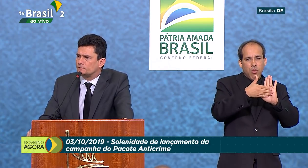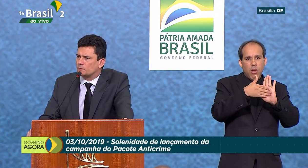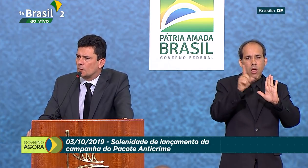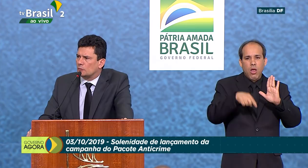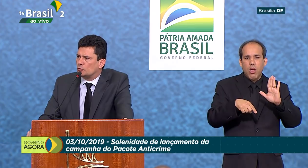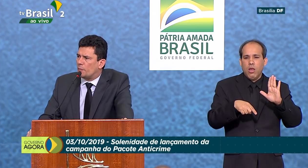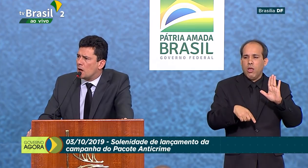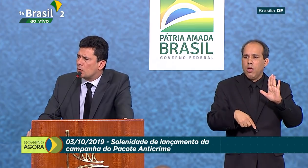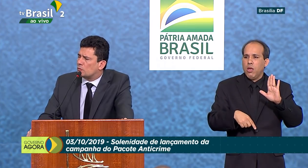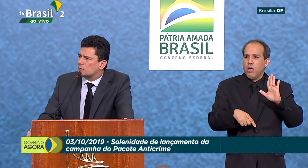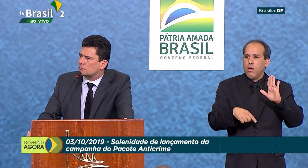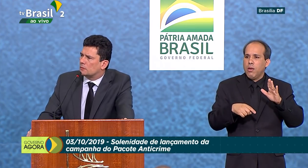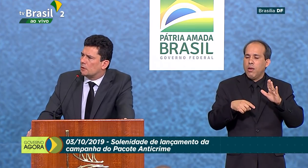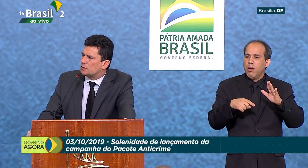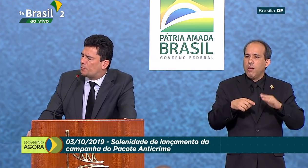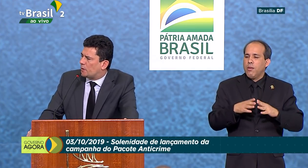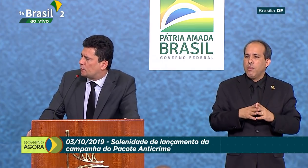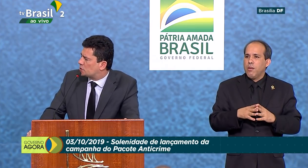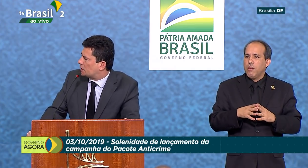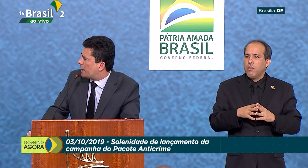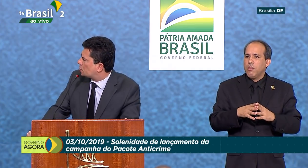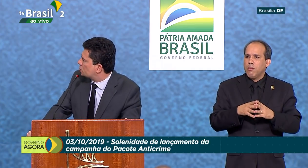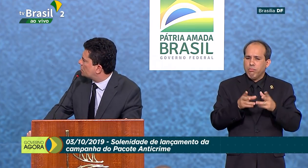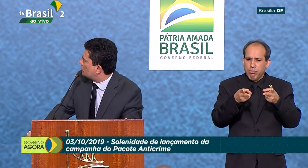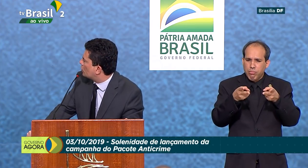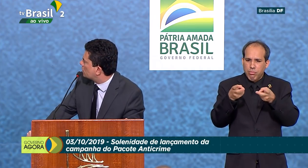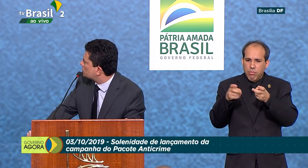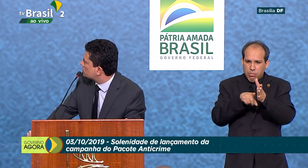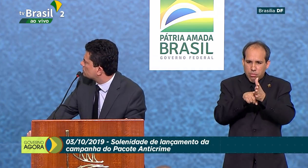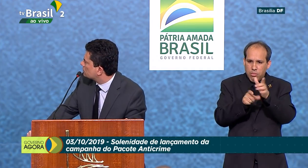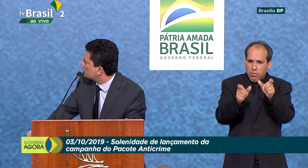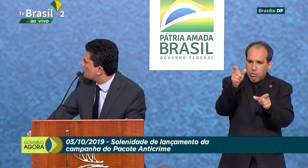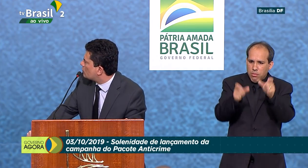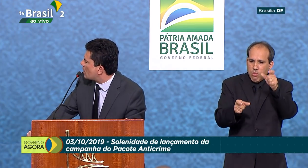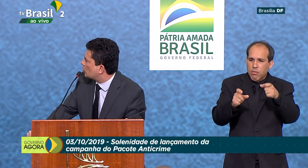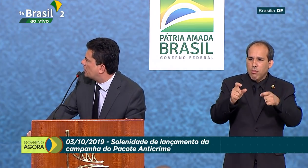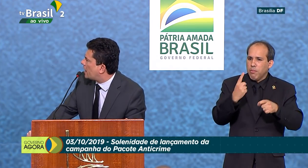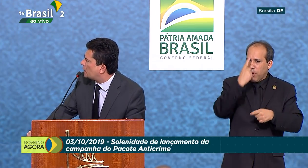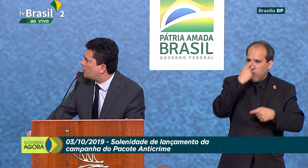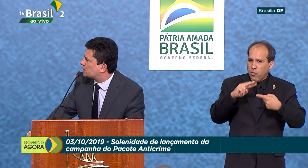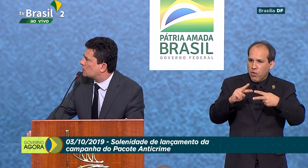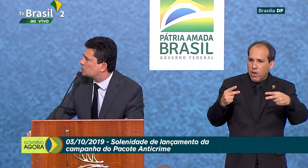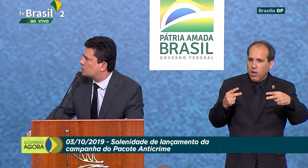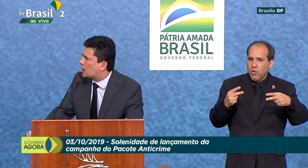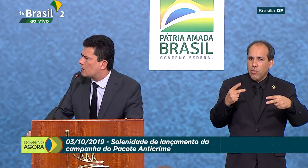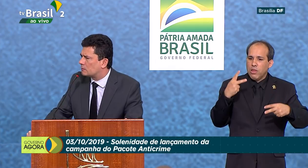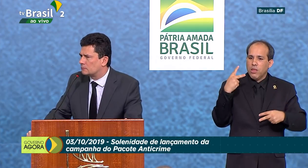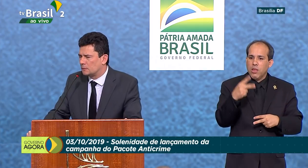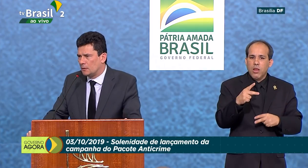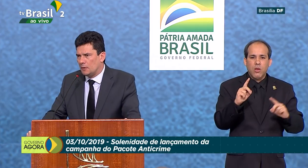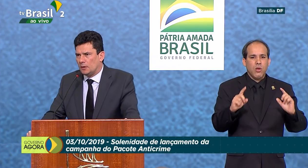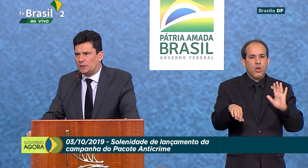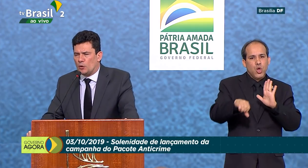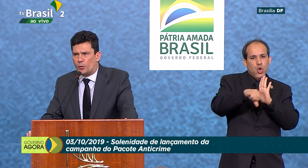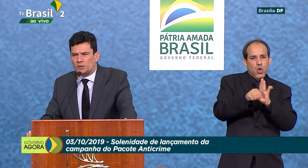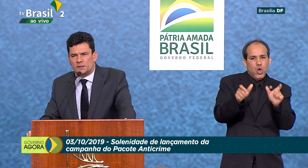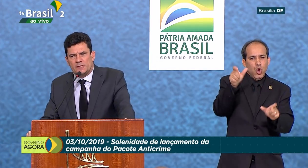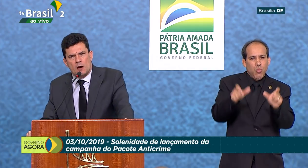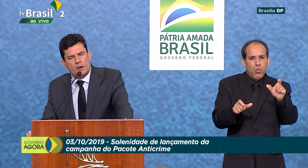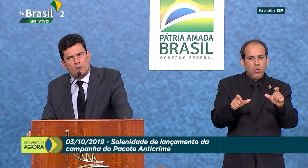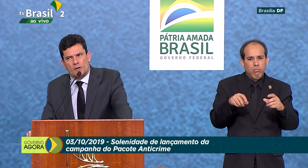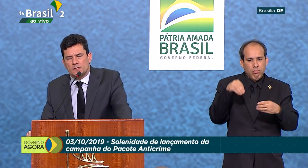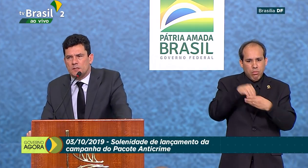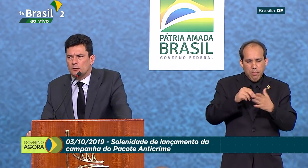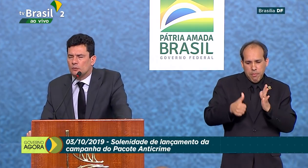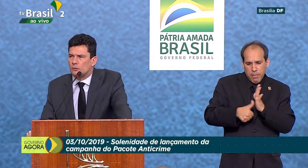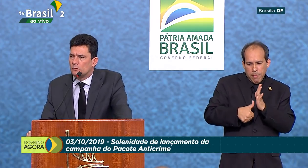ampliação do banco de perfil genético de criminosos, uma moderna impressão digital, que tem um